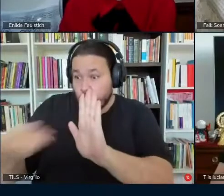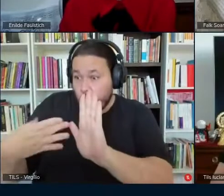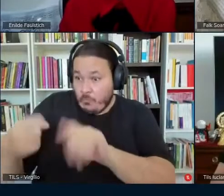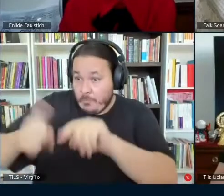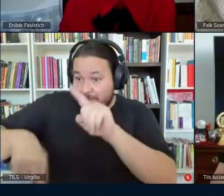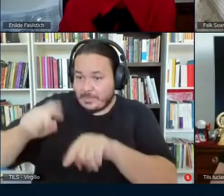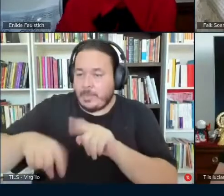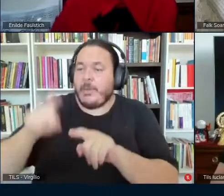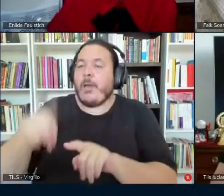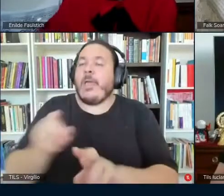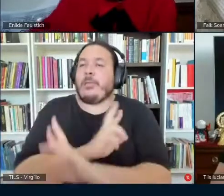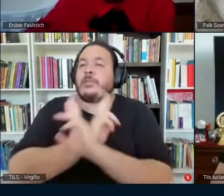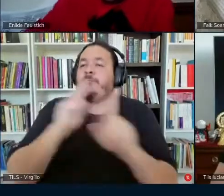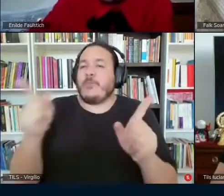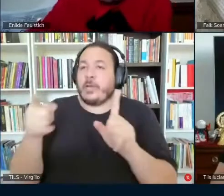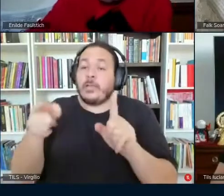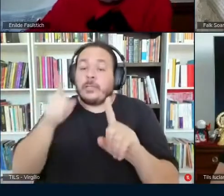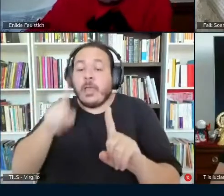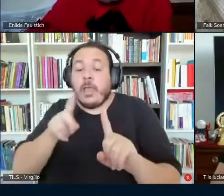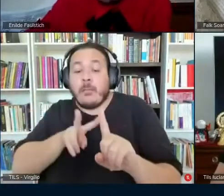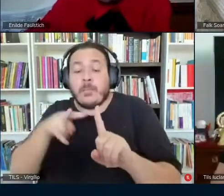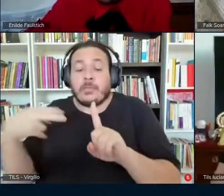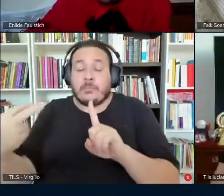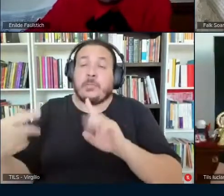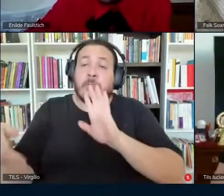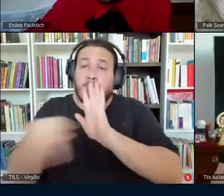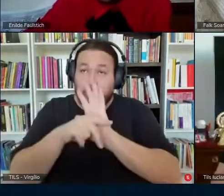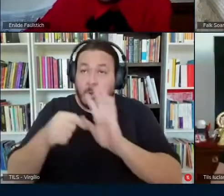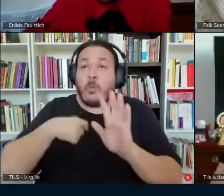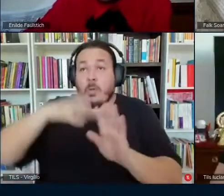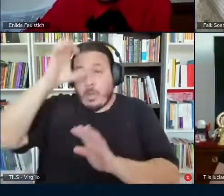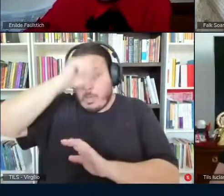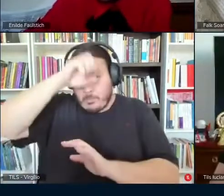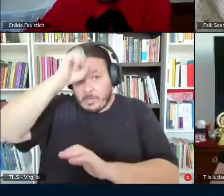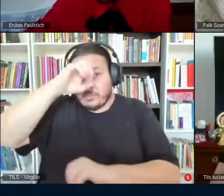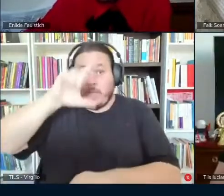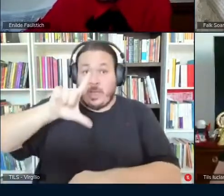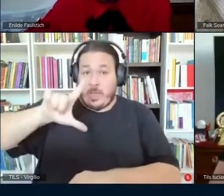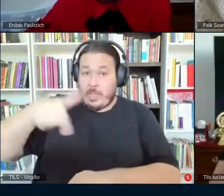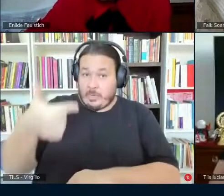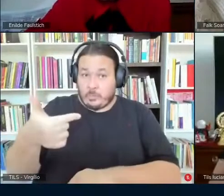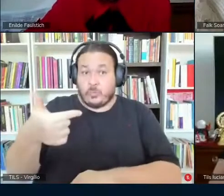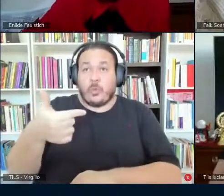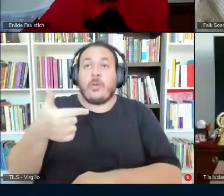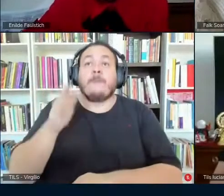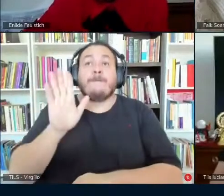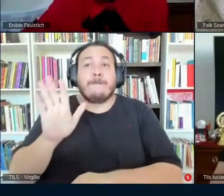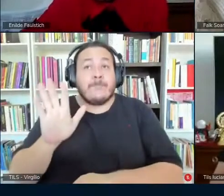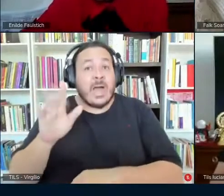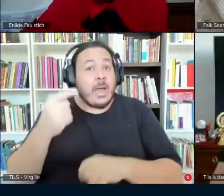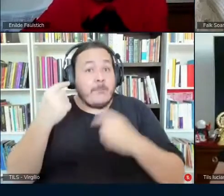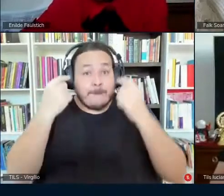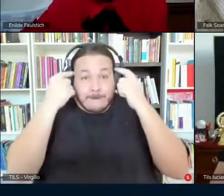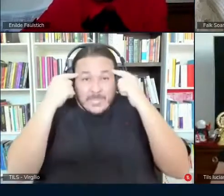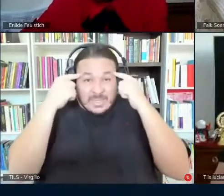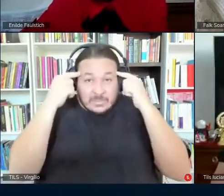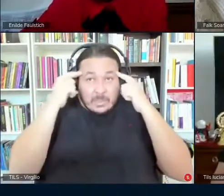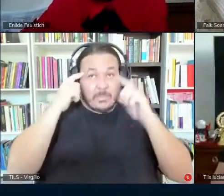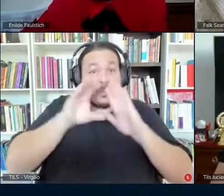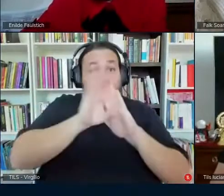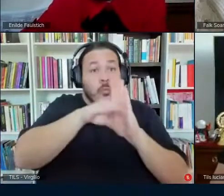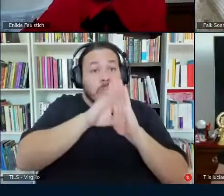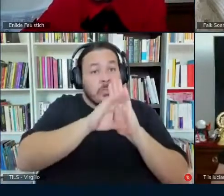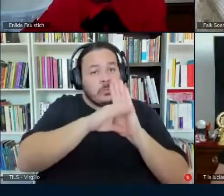a perspectiva de o aprendizado de uma L2, mas com o pensamento conceitual de uma